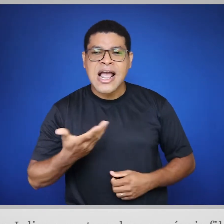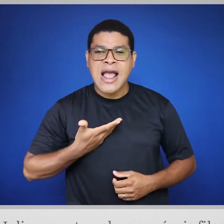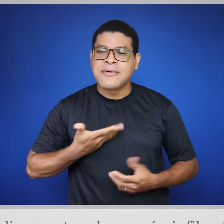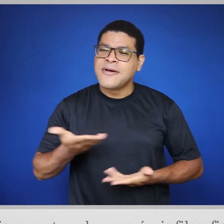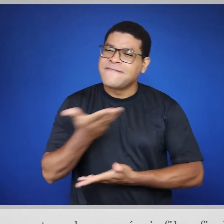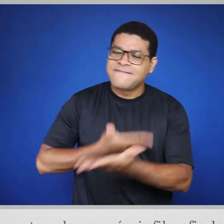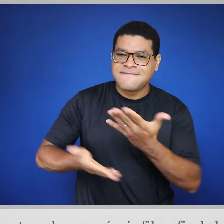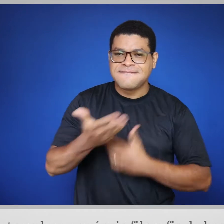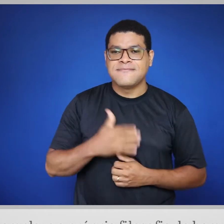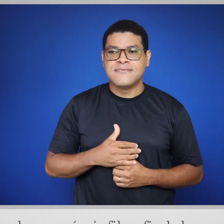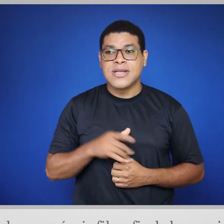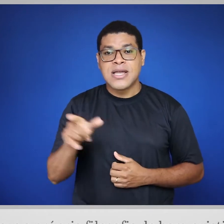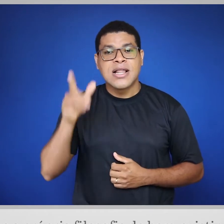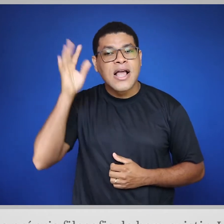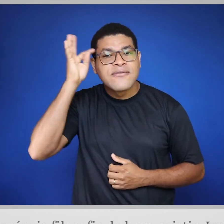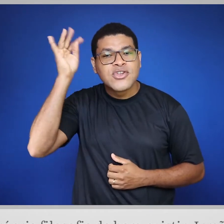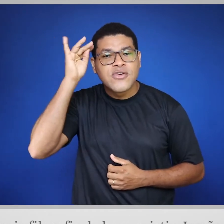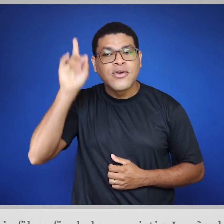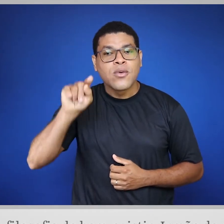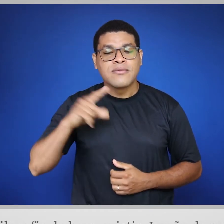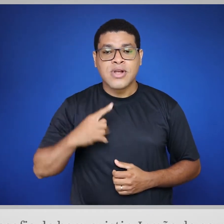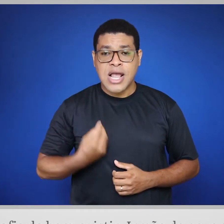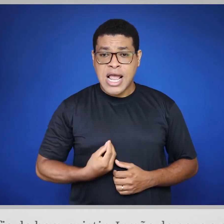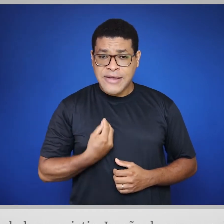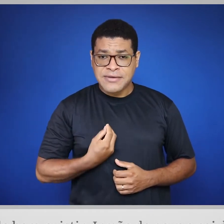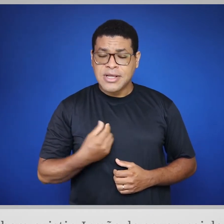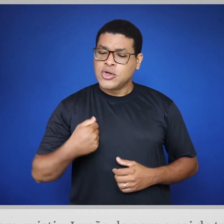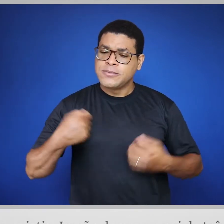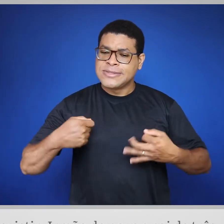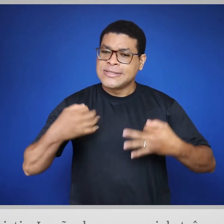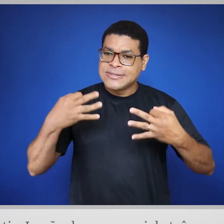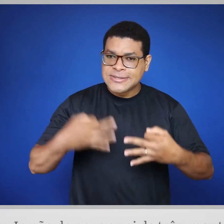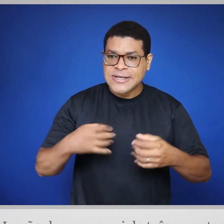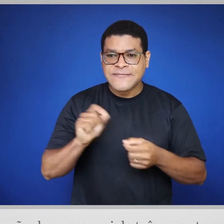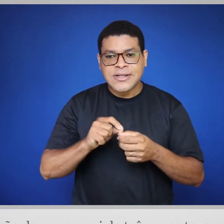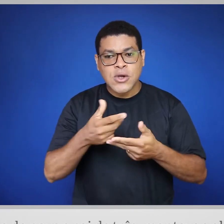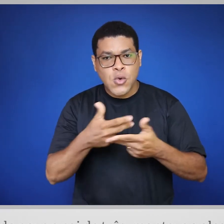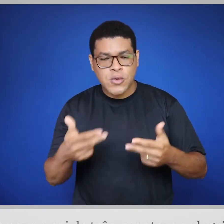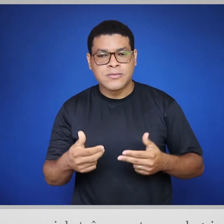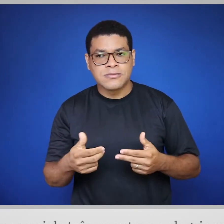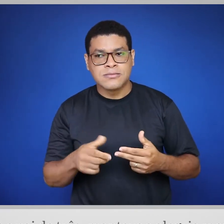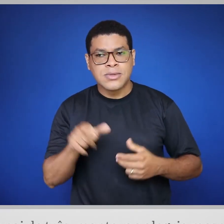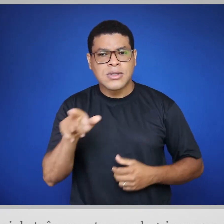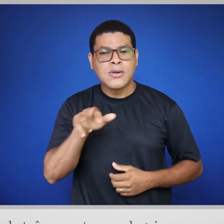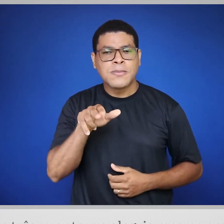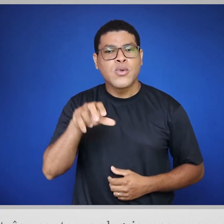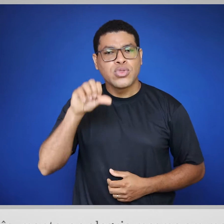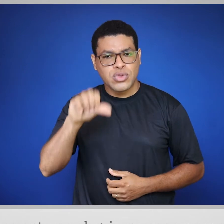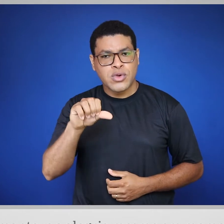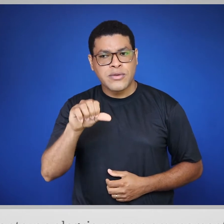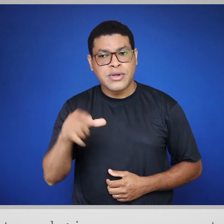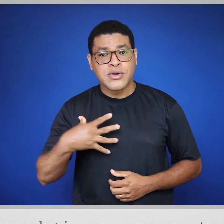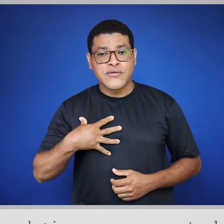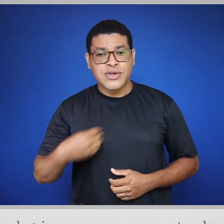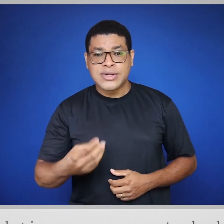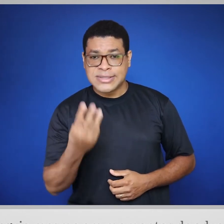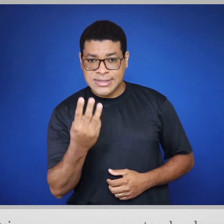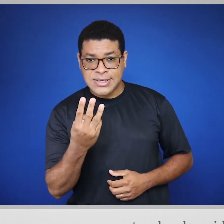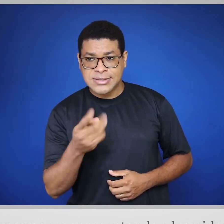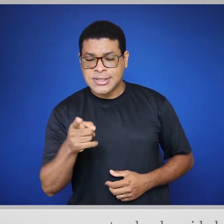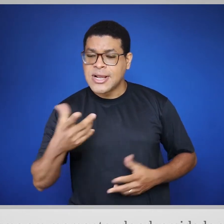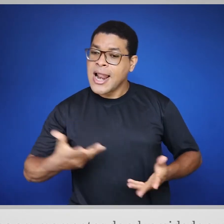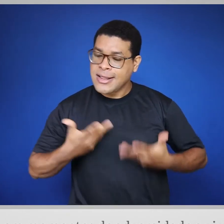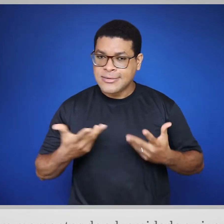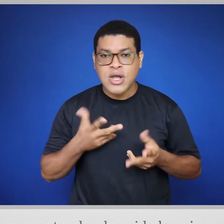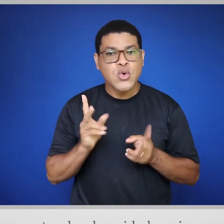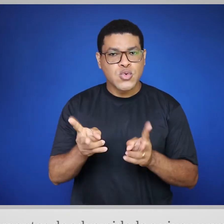amigos. Raimundo Juliano contemplava a própria filosofia do bem existir. Irmão de 9 e pai de 3,